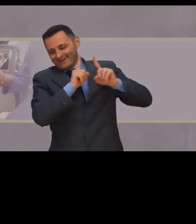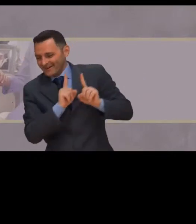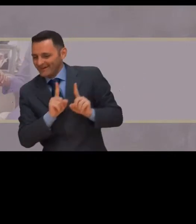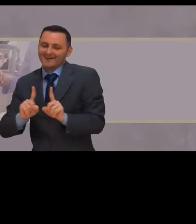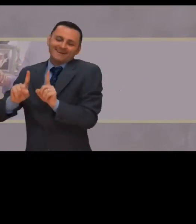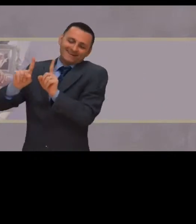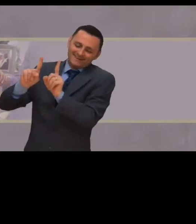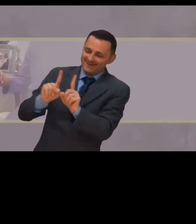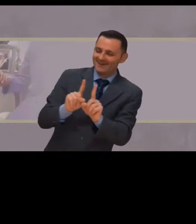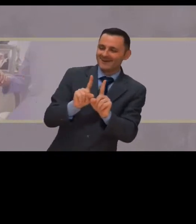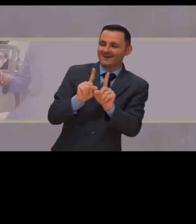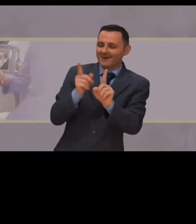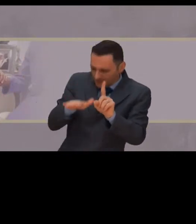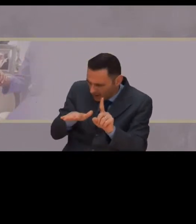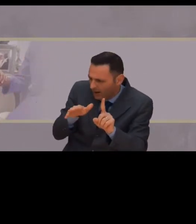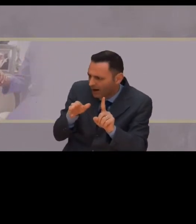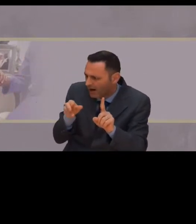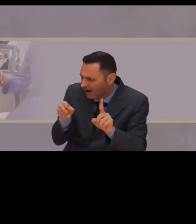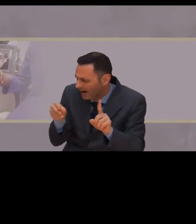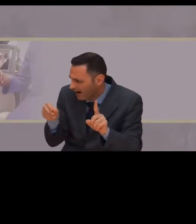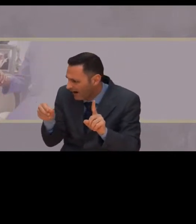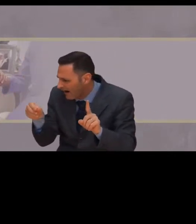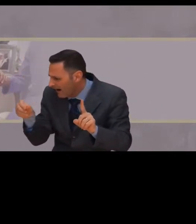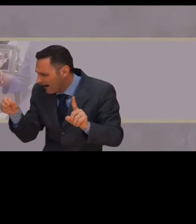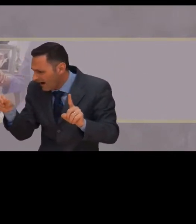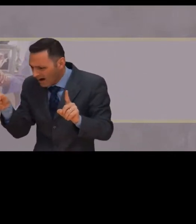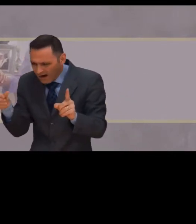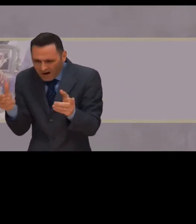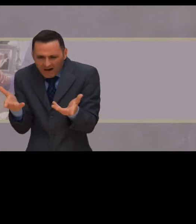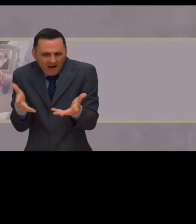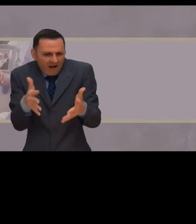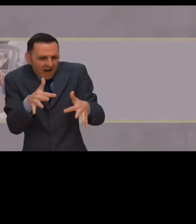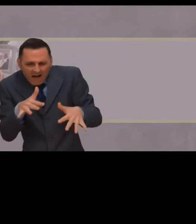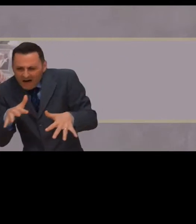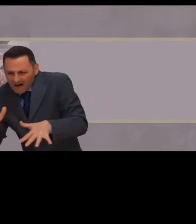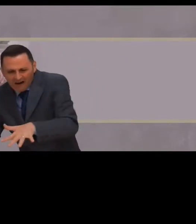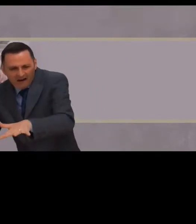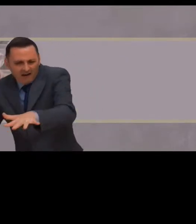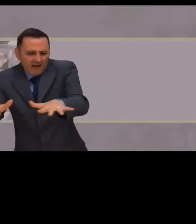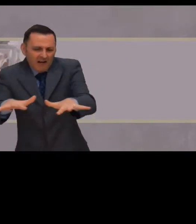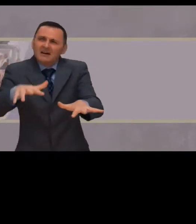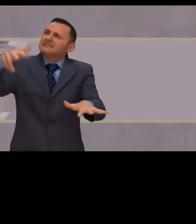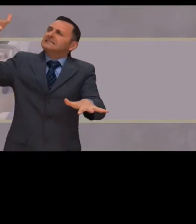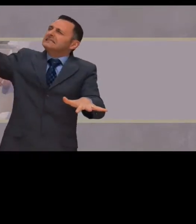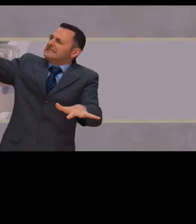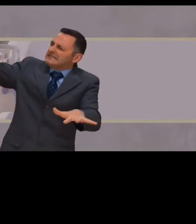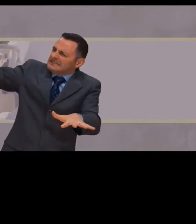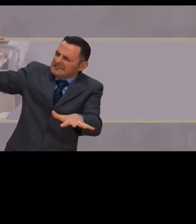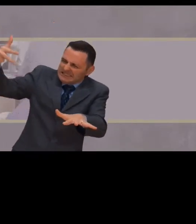chiamerà chiarà i morti più grandi morti